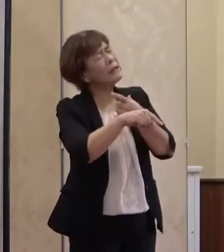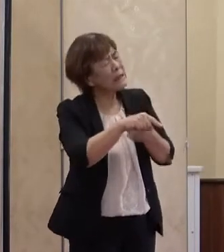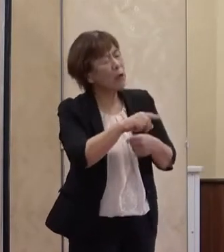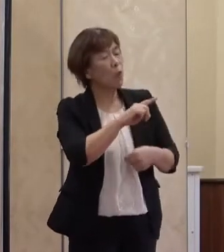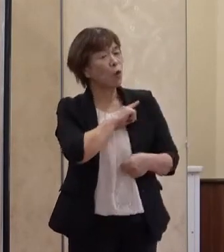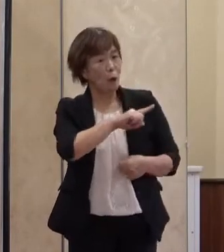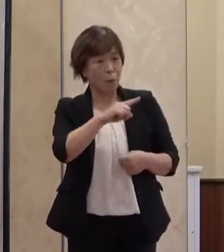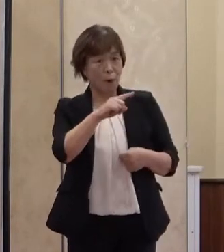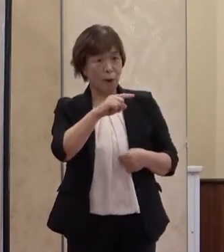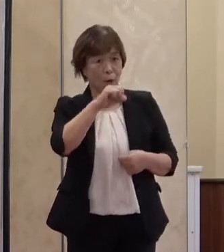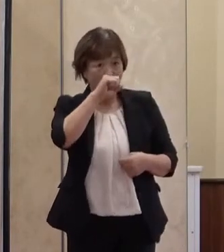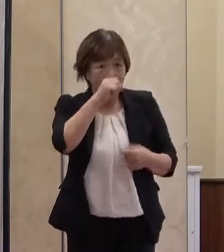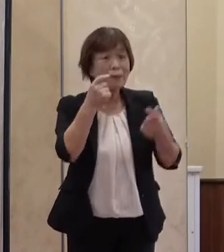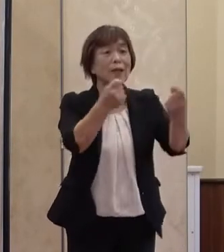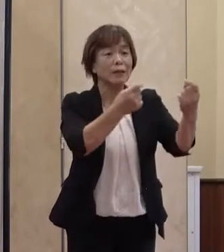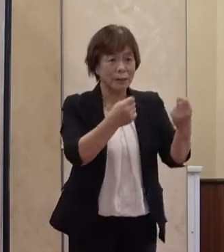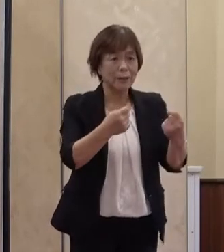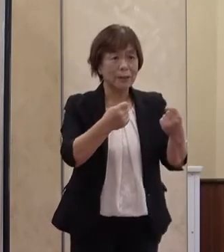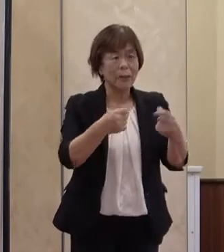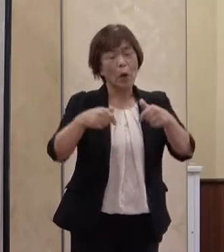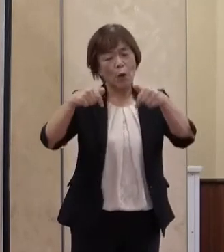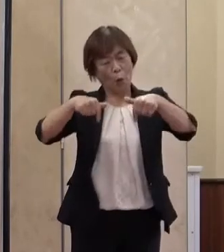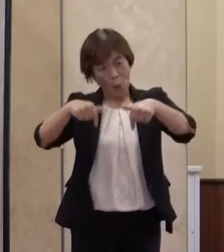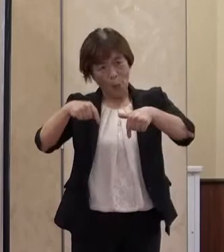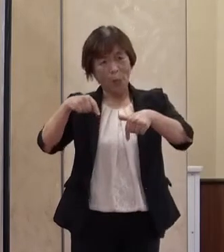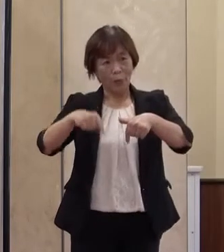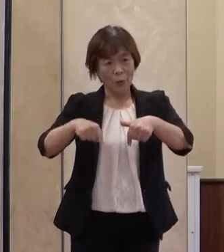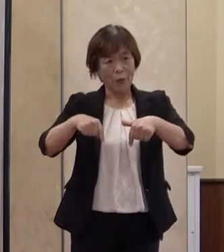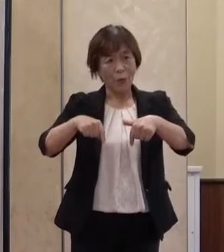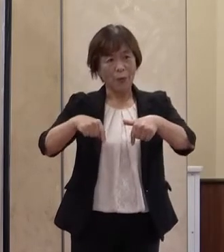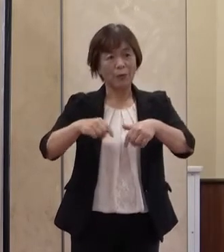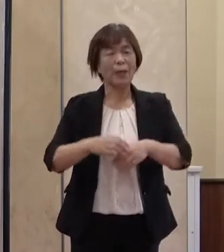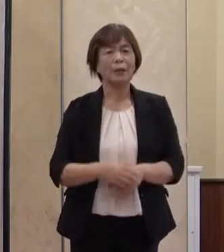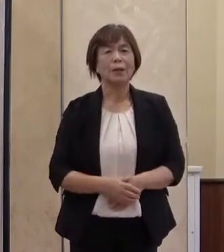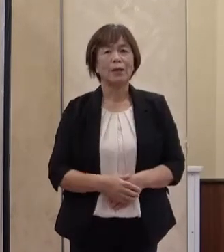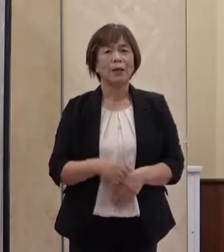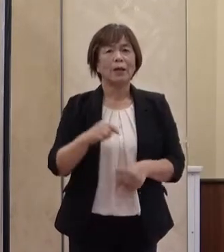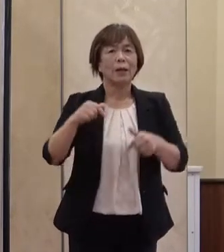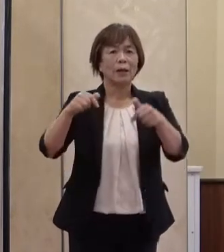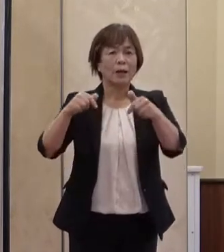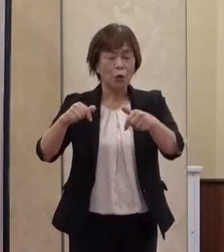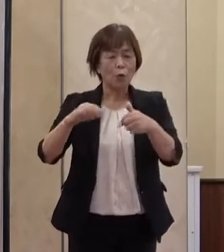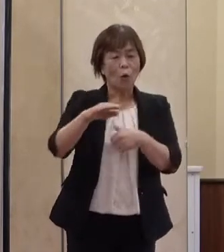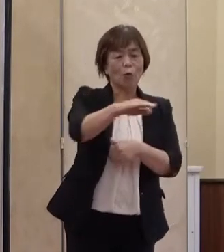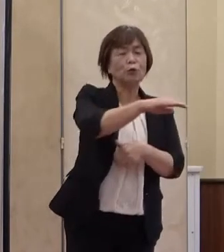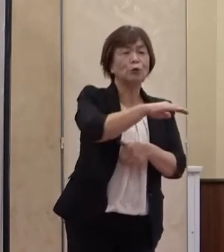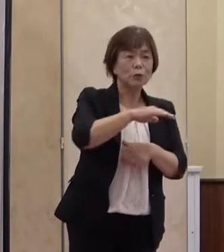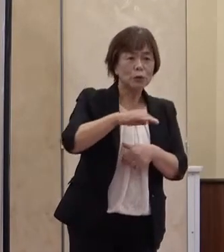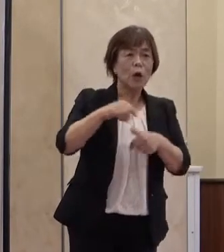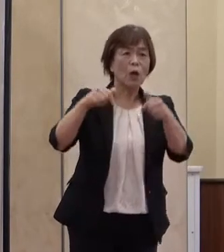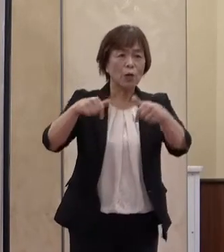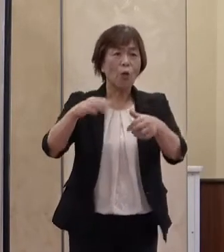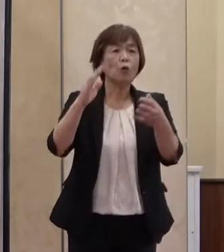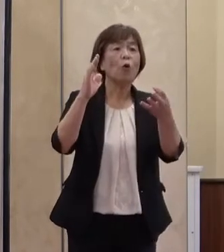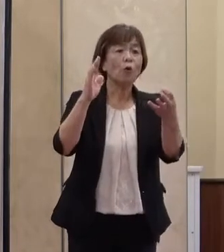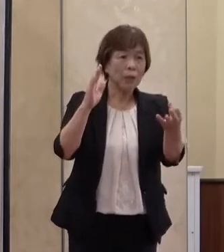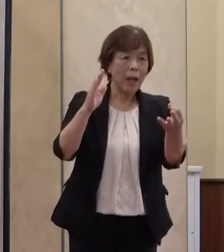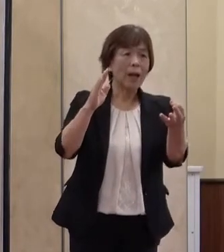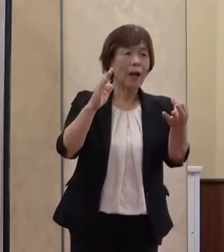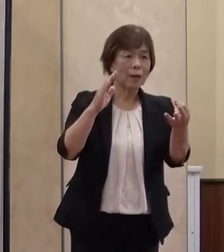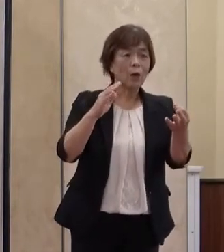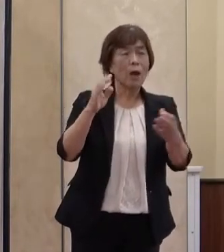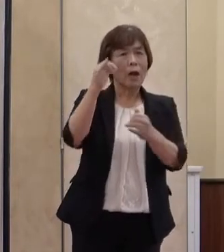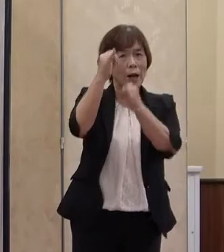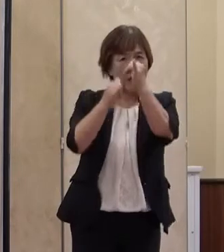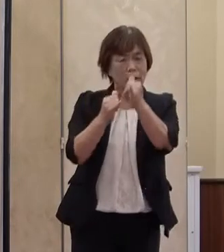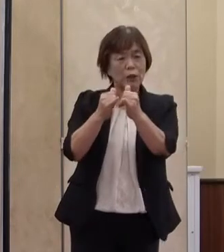指定されるぐらい、まあ、荒廃地である京都とか、荒廃地という言い方はよくないかな、その周辺では京都とか奈良とか非常に歴史も深いし、大